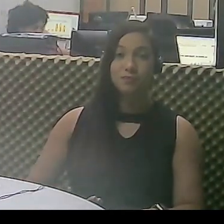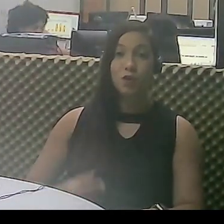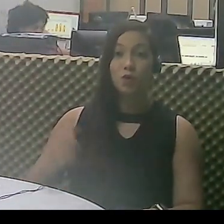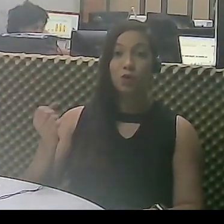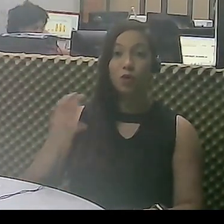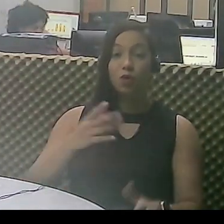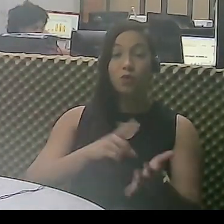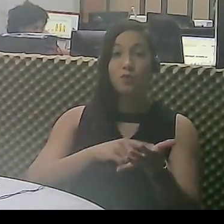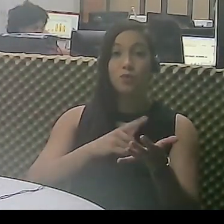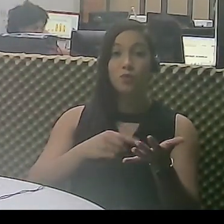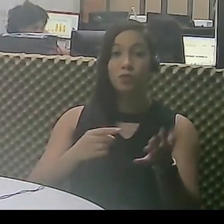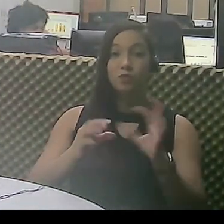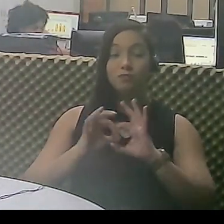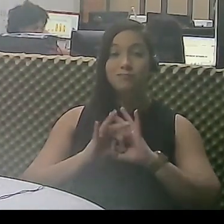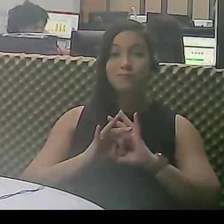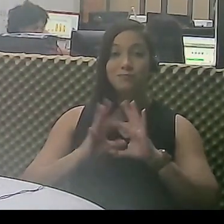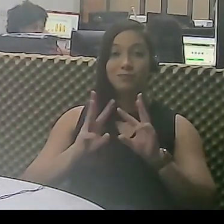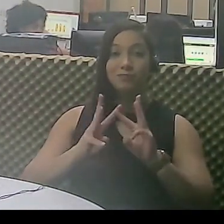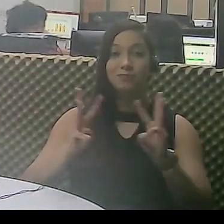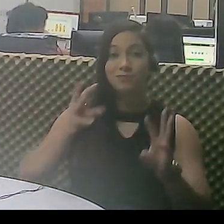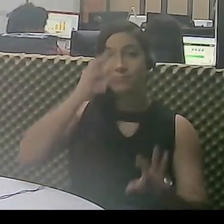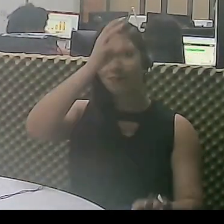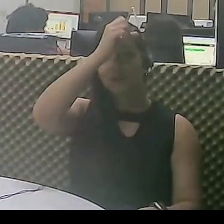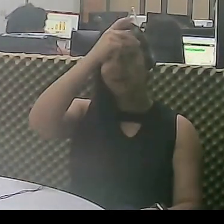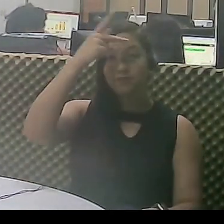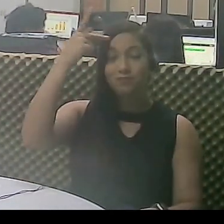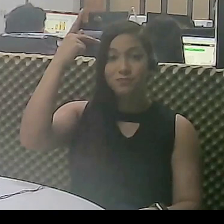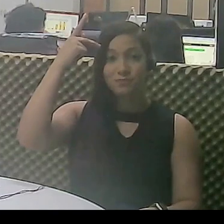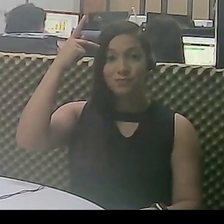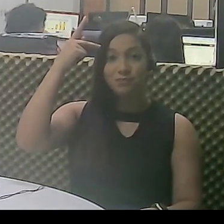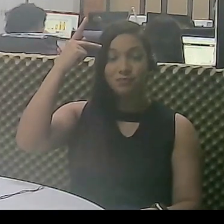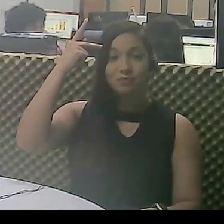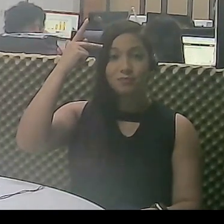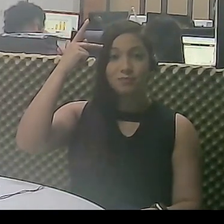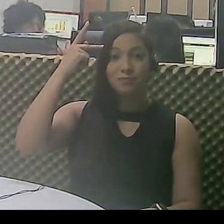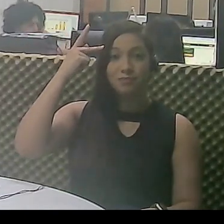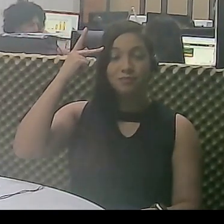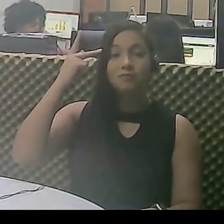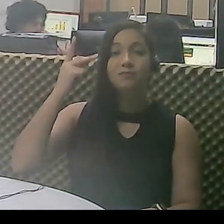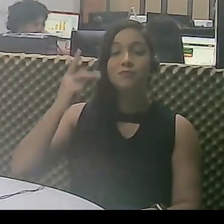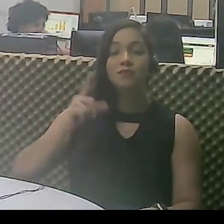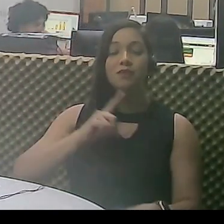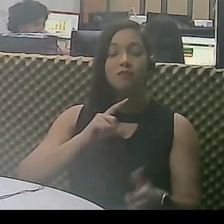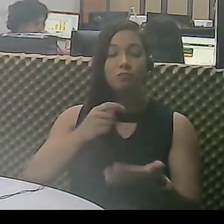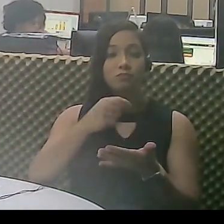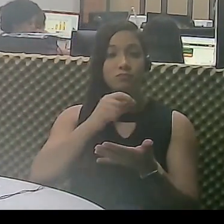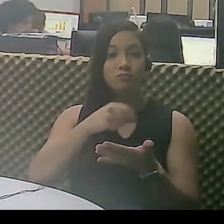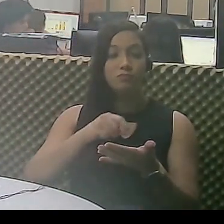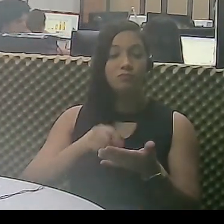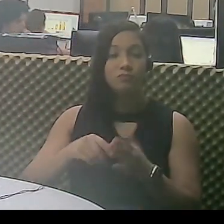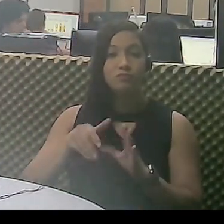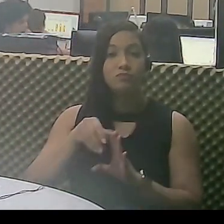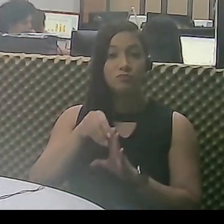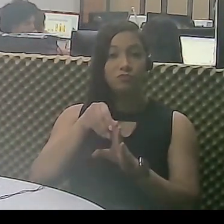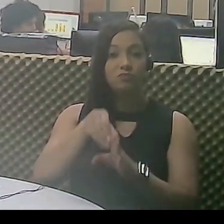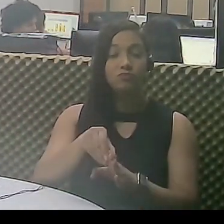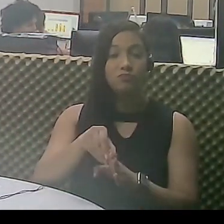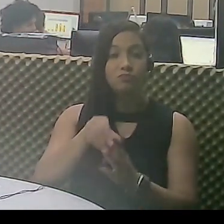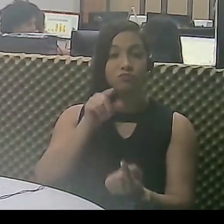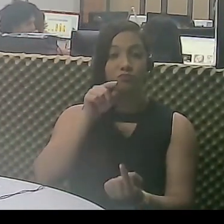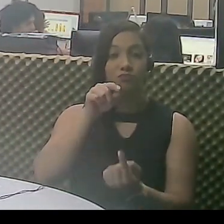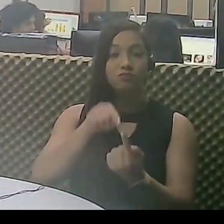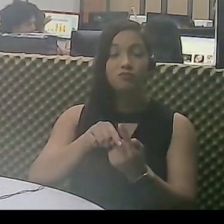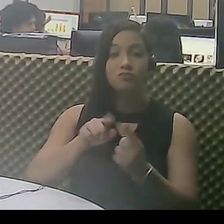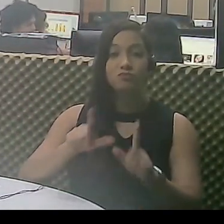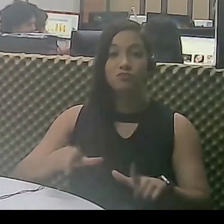nova cartilha está disponível no portal da Prefeitura e foi formulada para ser um guia que norteia as